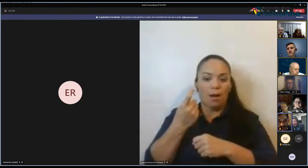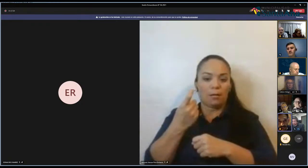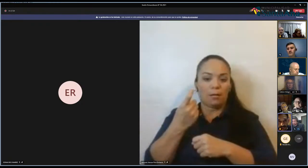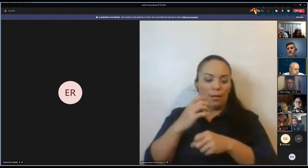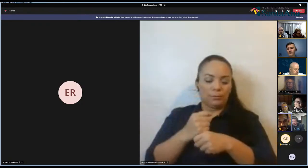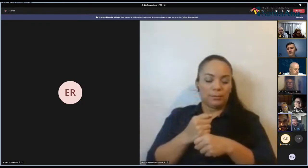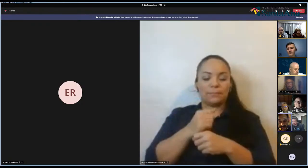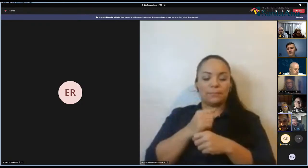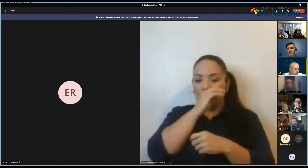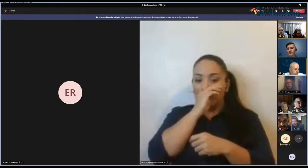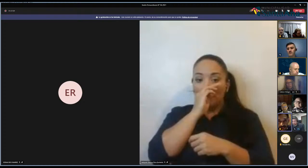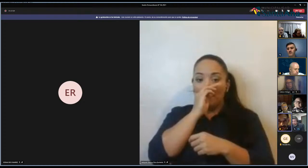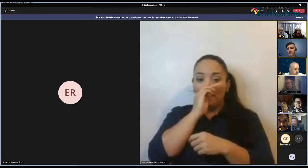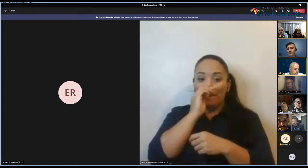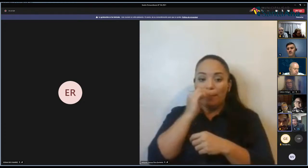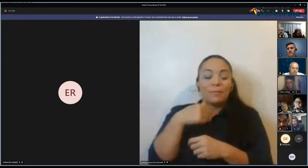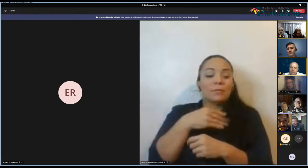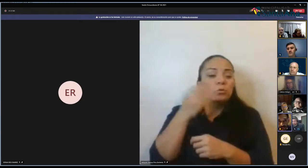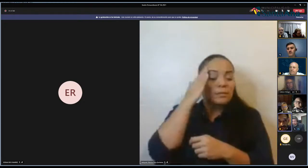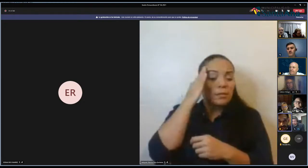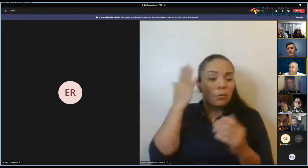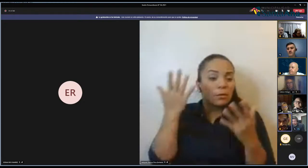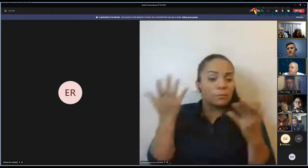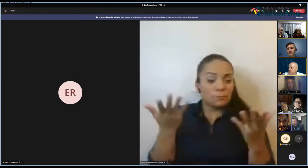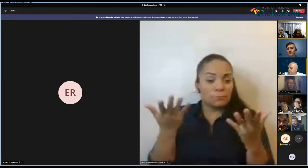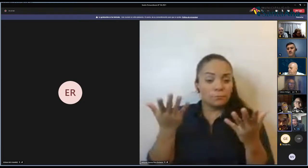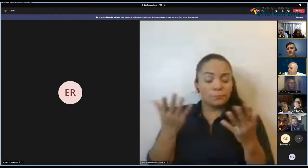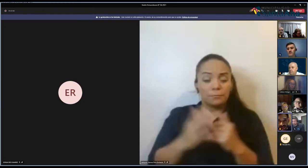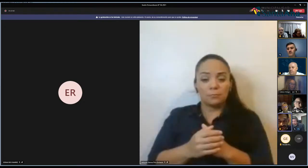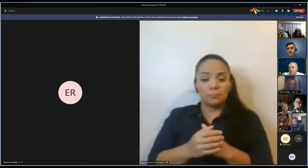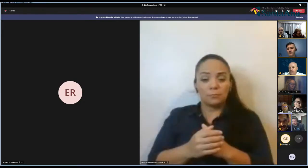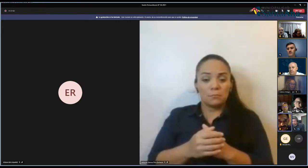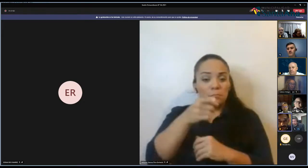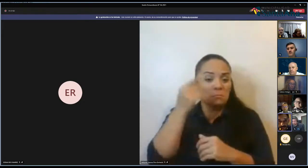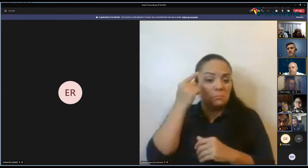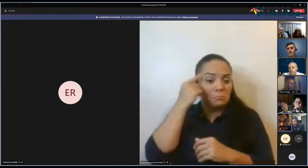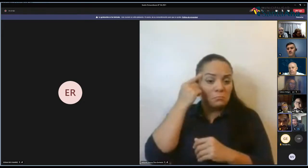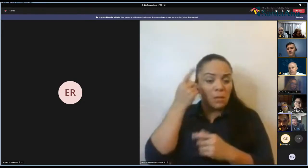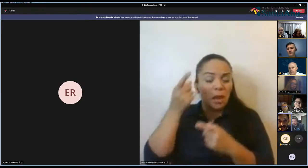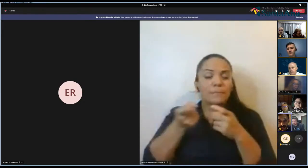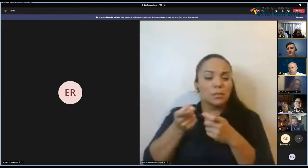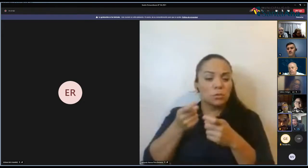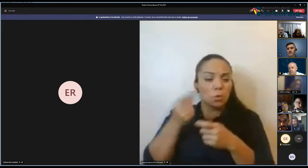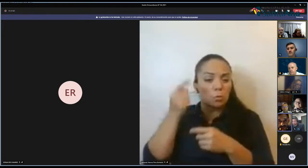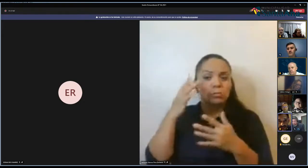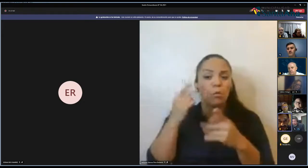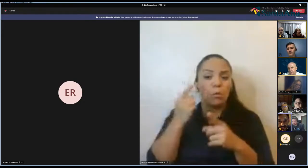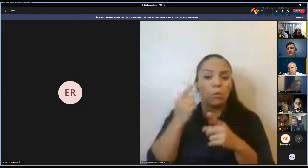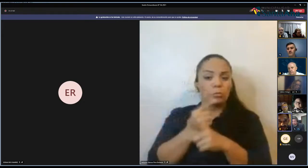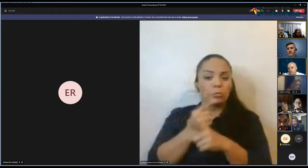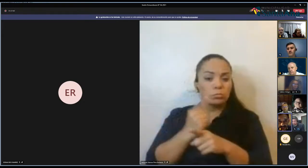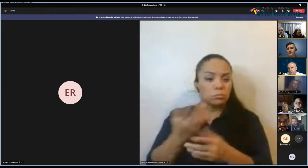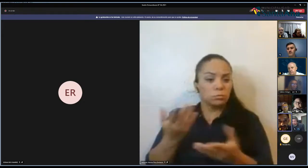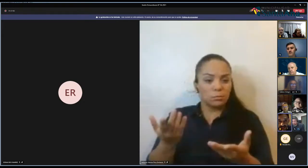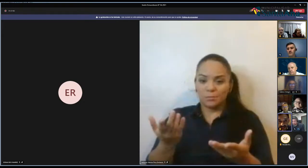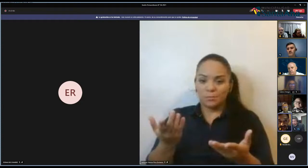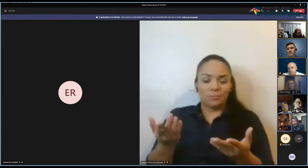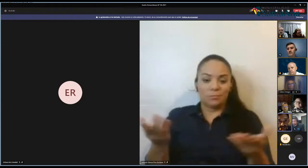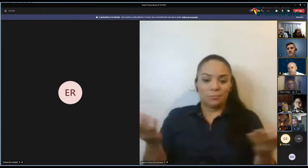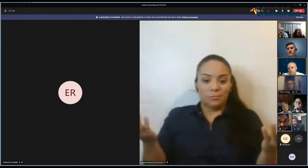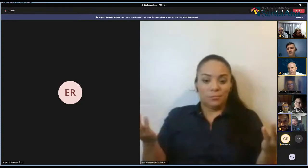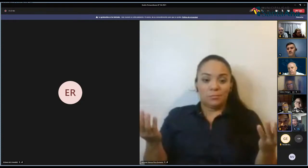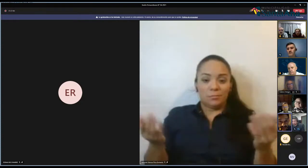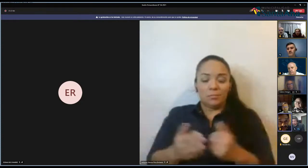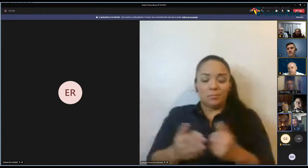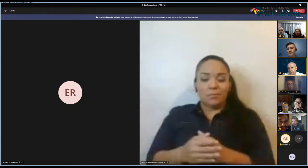a mí me gustaría saber qué piensa la administración para corregir a eso porque se le está yendo el día el